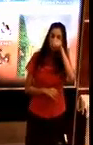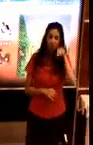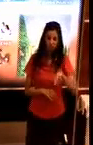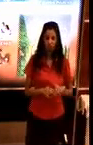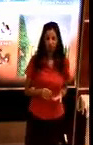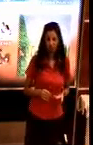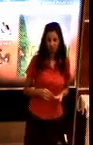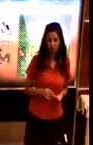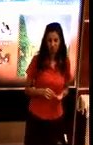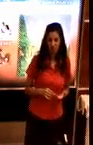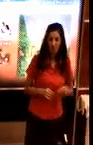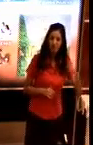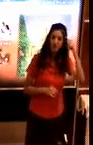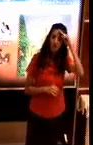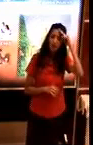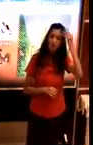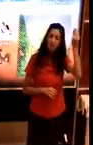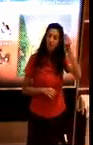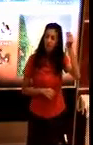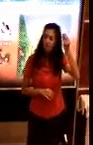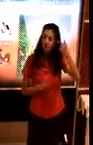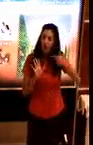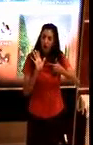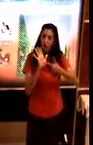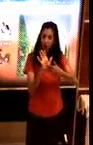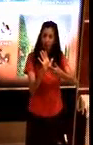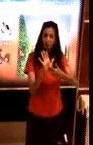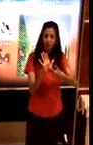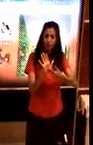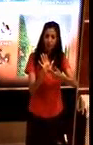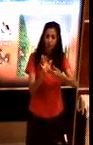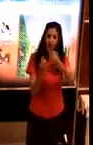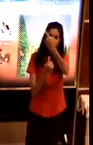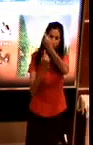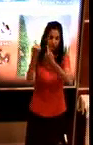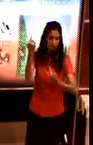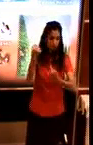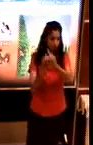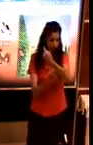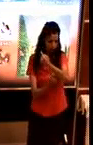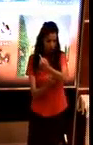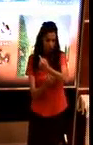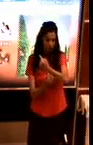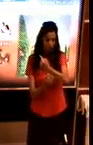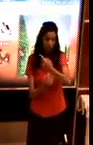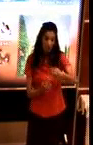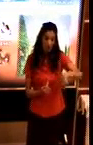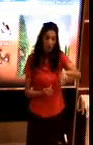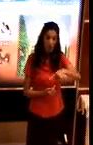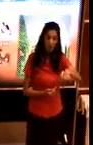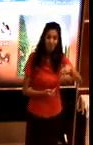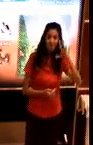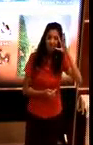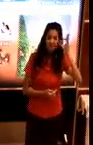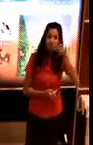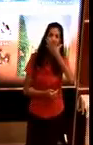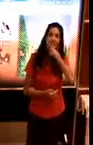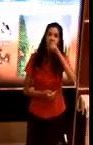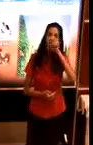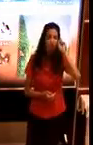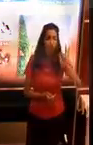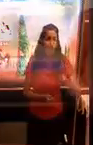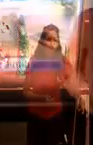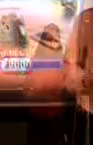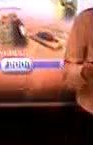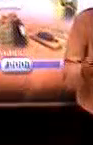reposo, sábados, y sean por señal entre mí y vosotros, para que sepáis que yo soy Jehová,